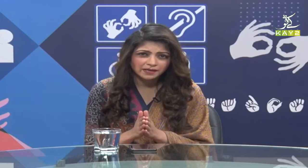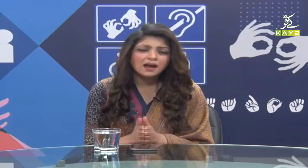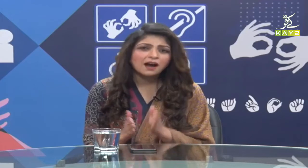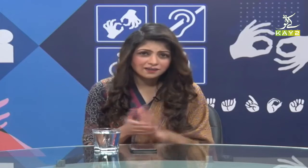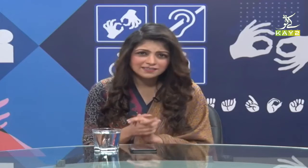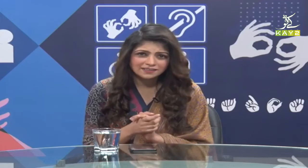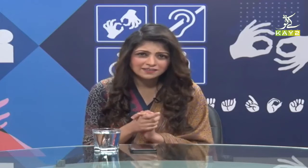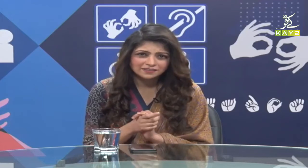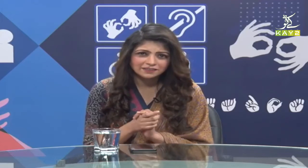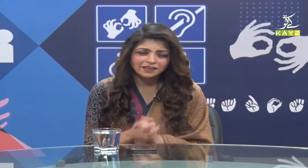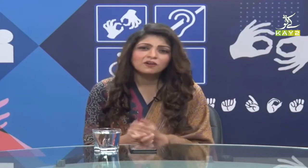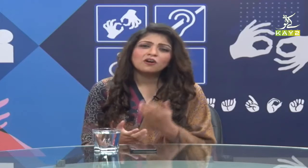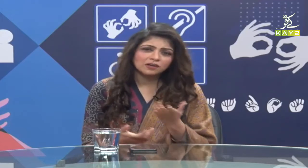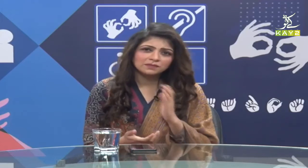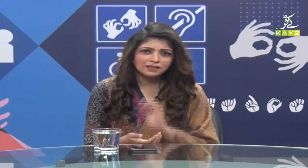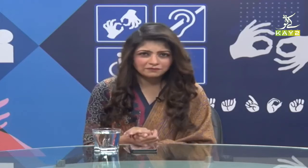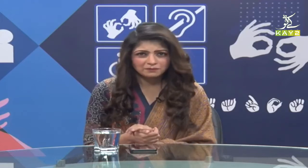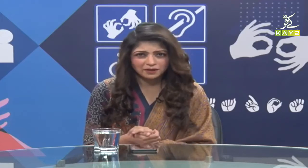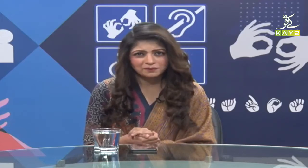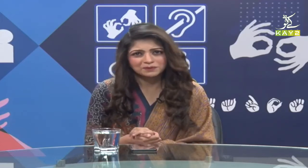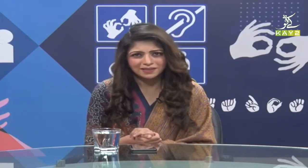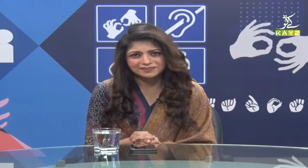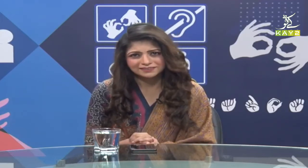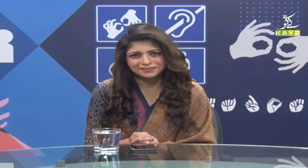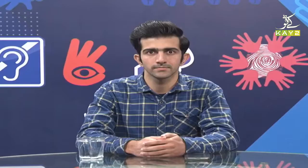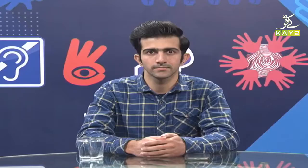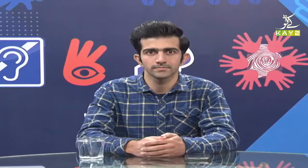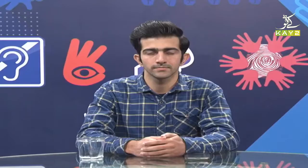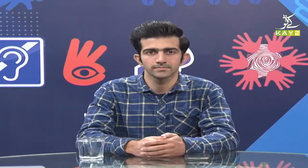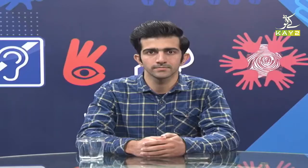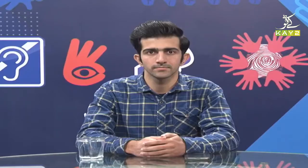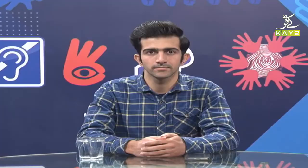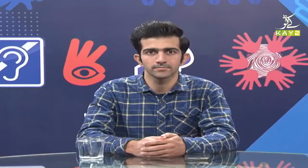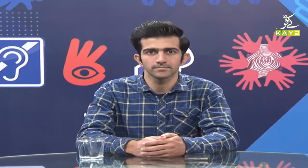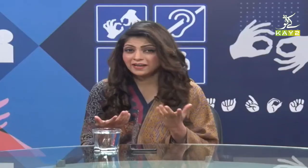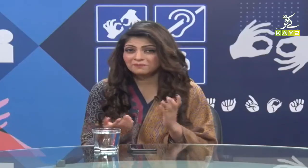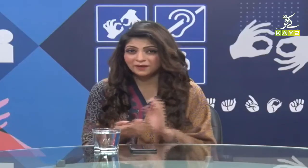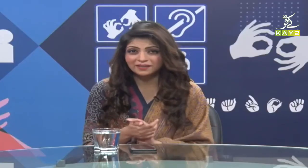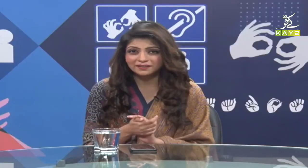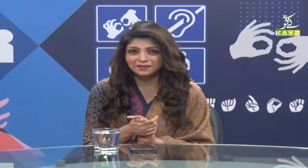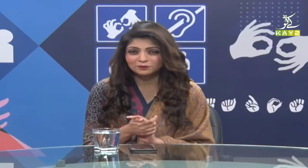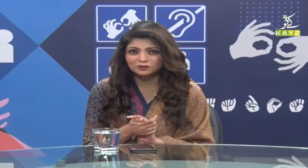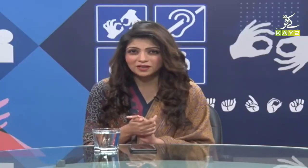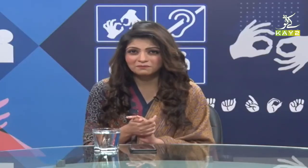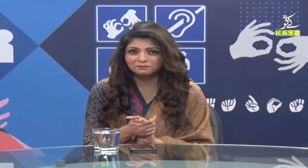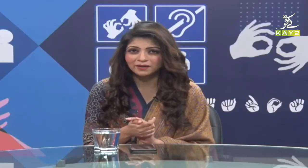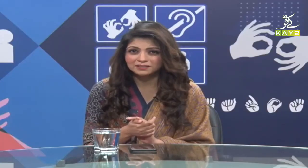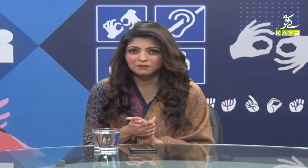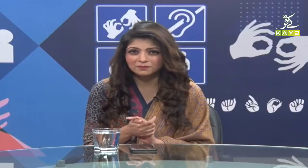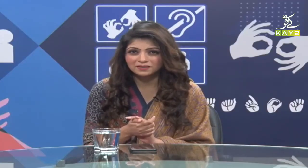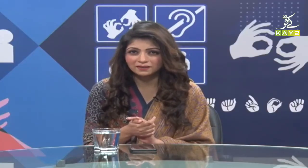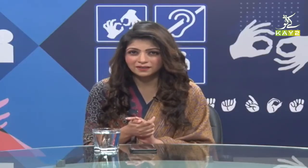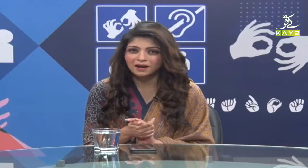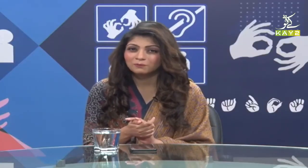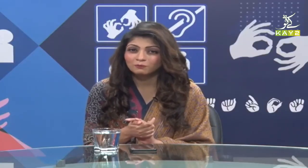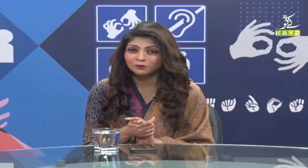फॉर्म में आंसर कर सकते हैं और अपनी लाइफ के बारे में बता सकते हैं। चलें, होता है अब ब्रेक का टाइम, तो जनाब ब्रेक से